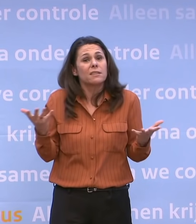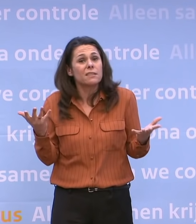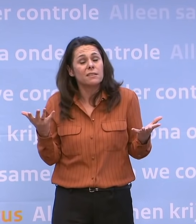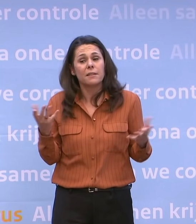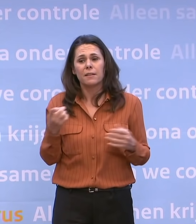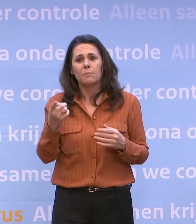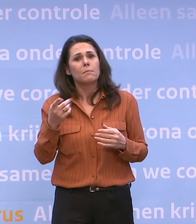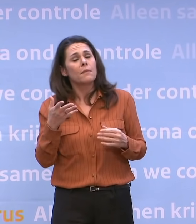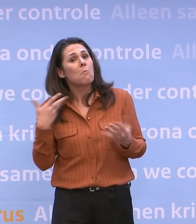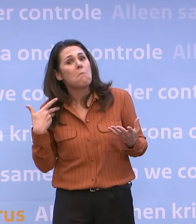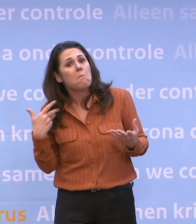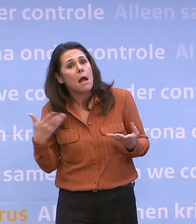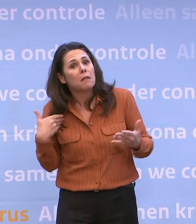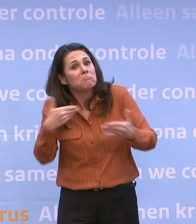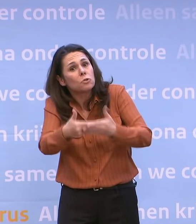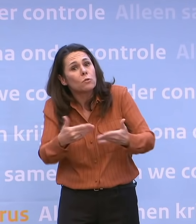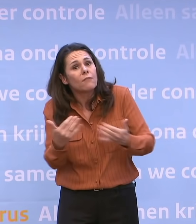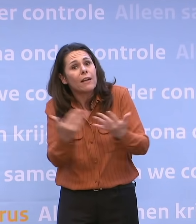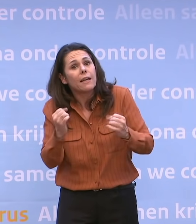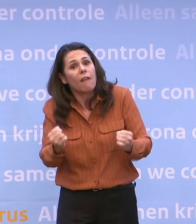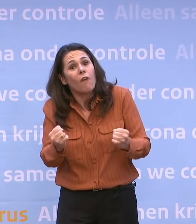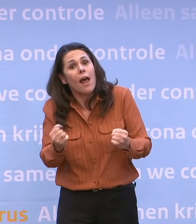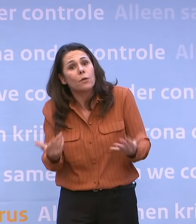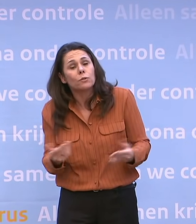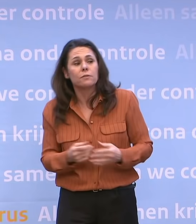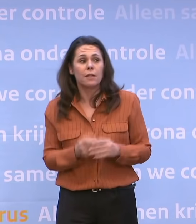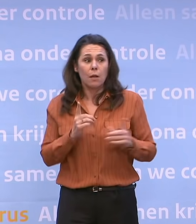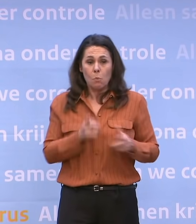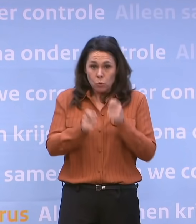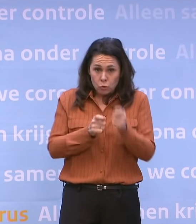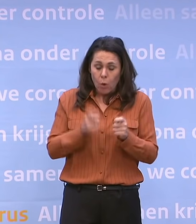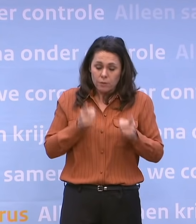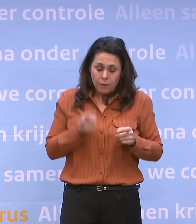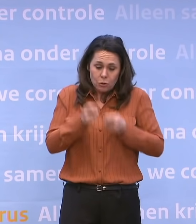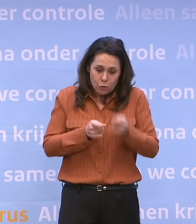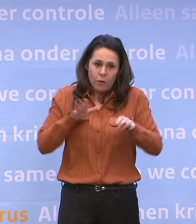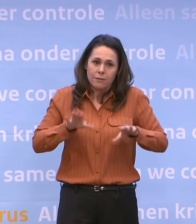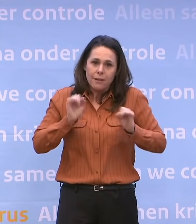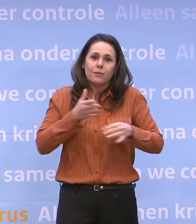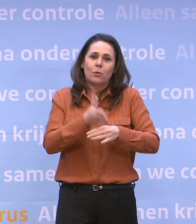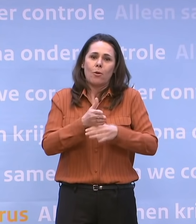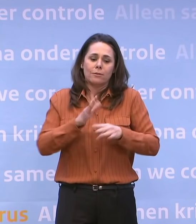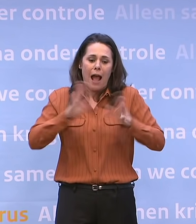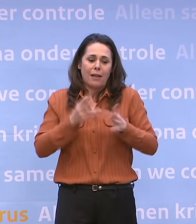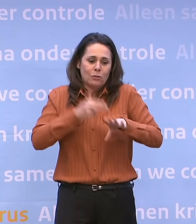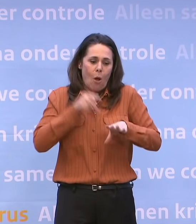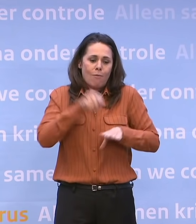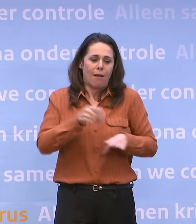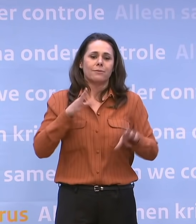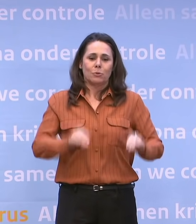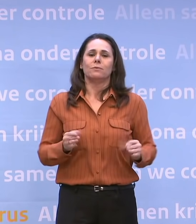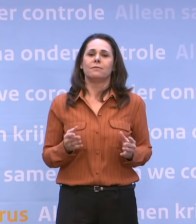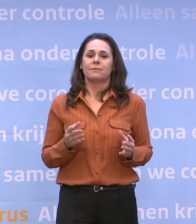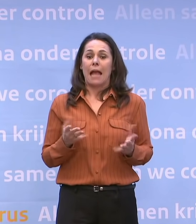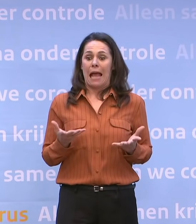werken voor de mensen. Hoe lang kunnen ze het dan nog volhouden? We moeten zorgen dat de zorg in de benen blijft. Dus alles wat daarvoor nodig is, gaan we doen. En hoe lang moeten ze